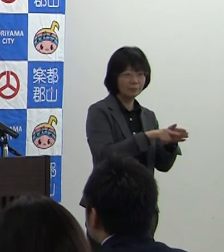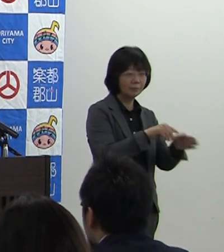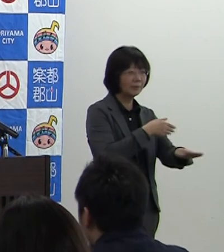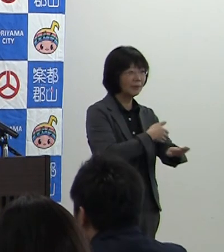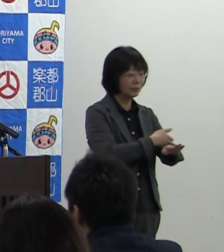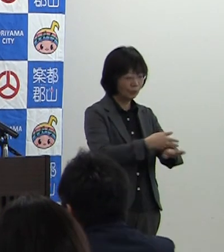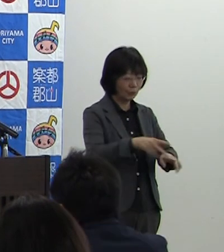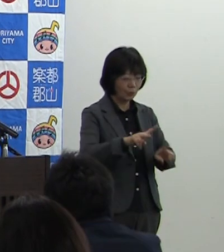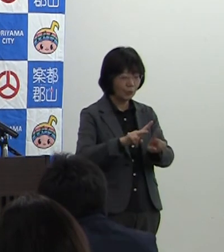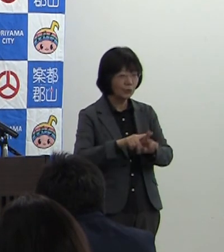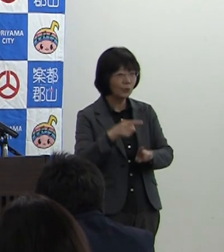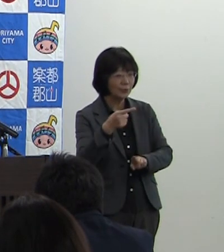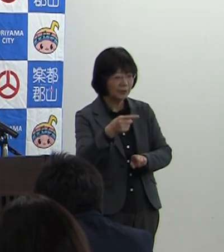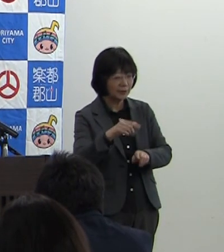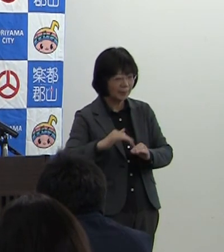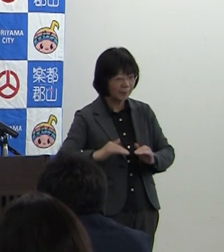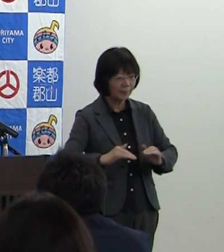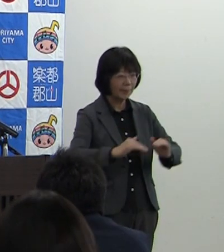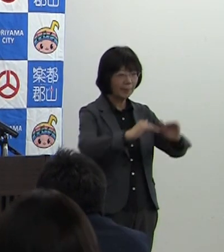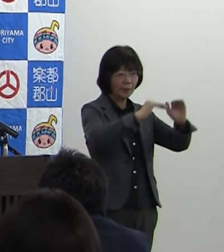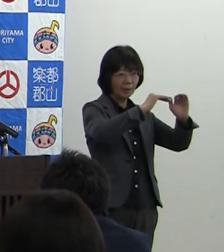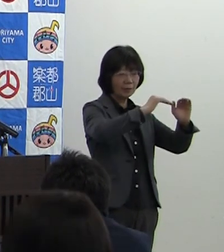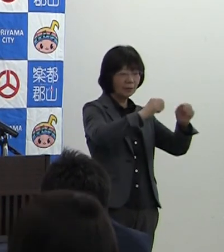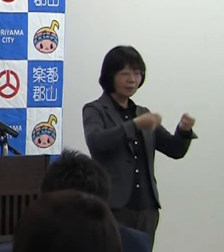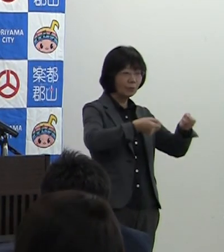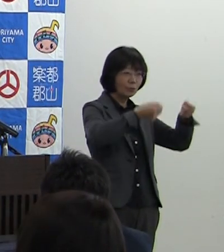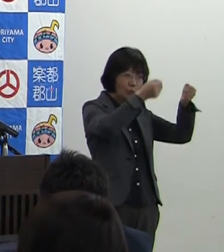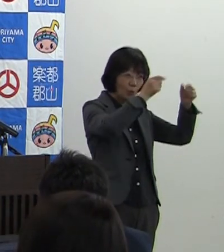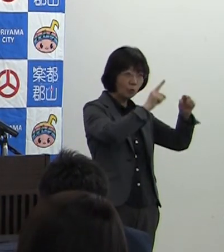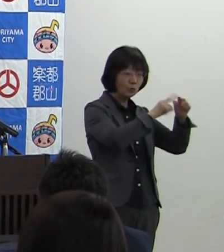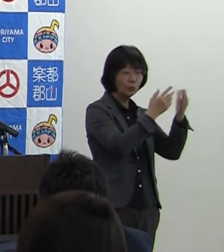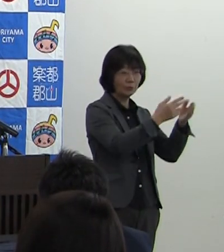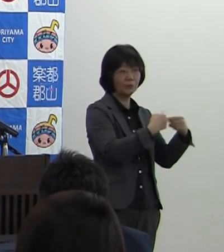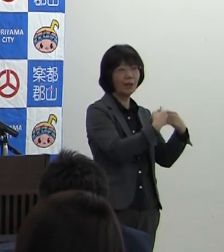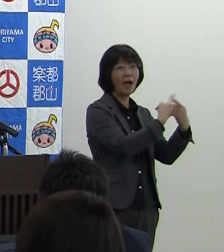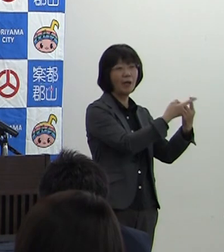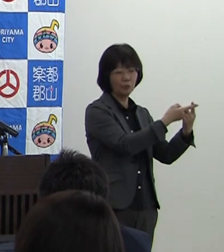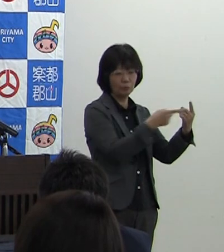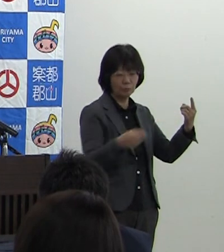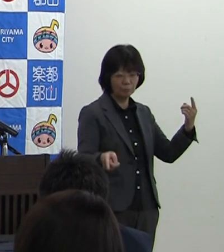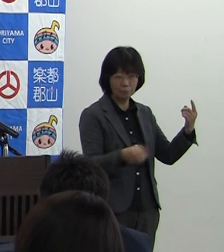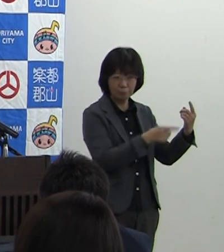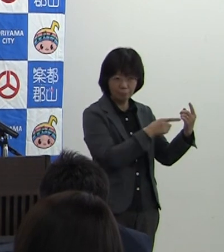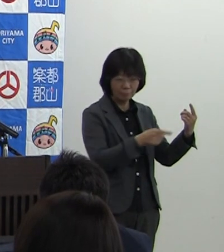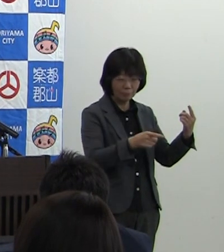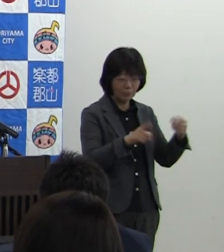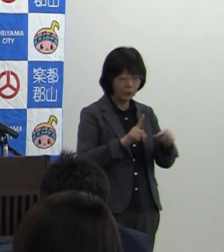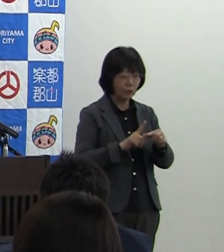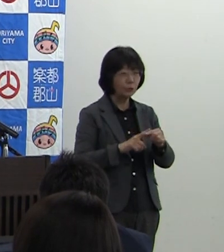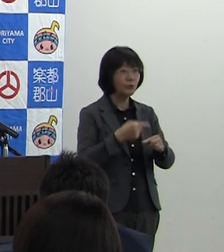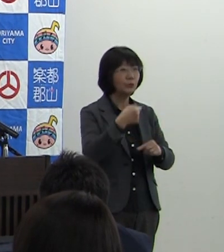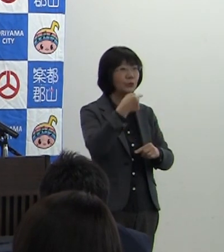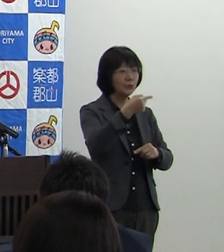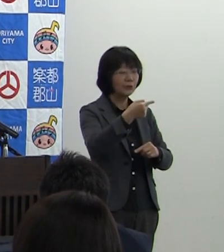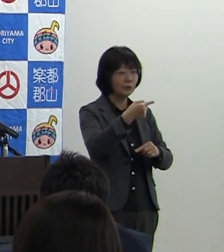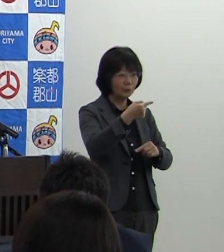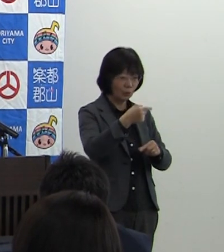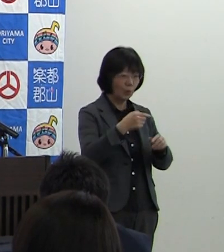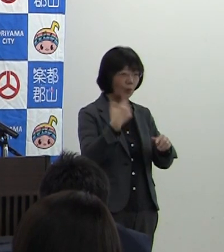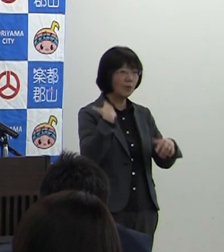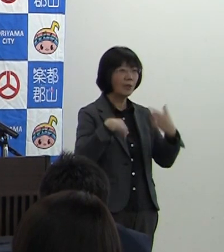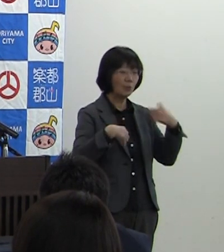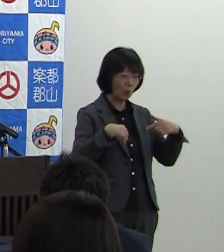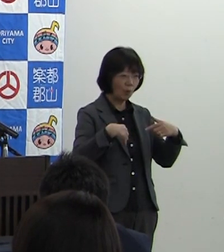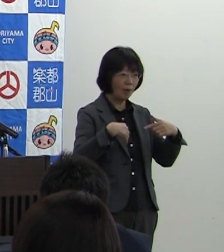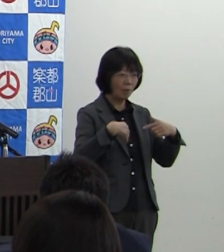1年生も卒業です。中学生です。中学1年入った子はですね、もう